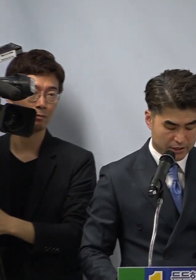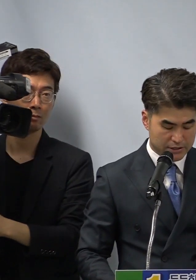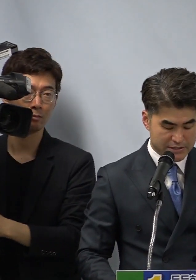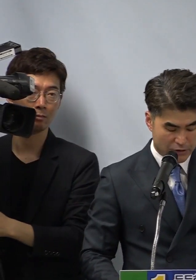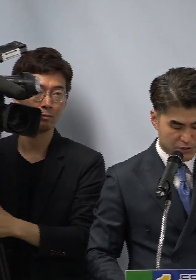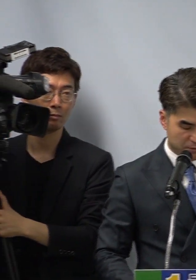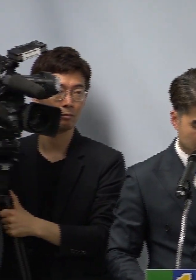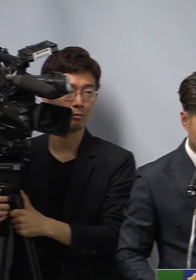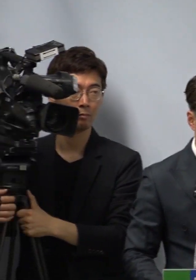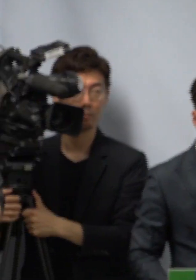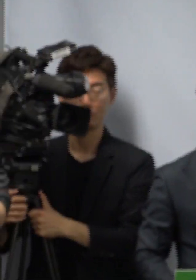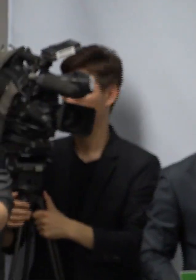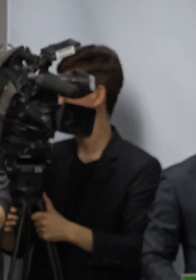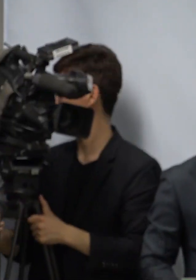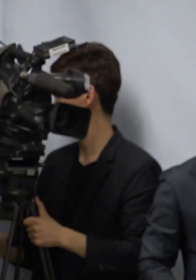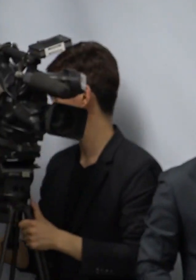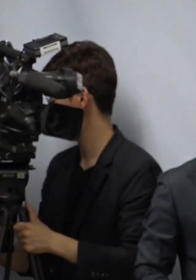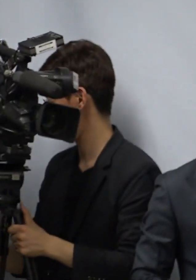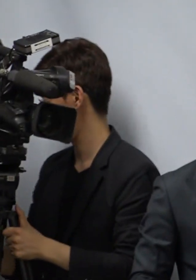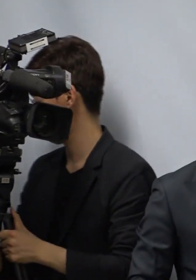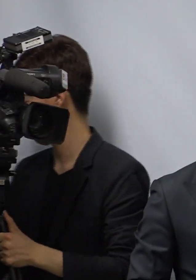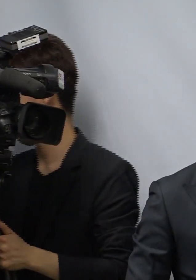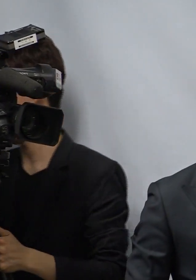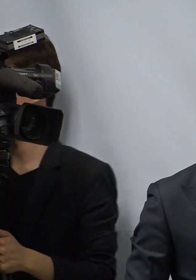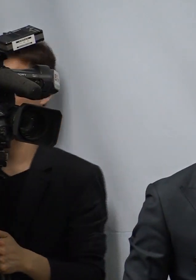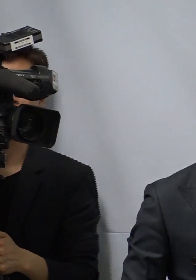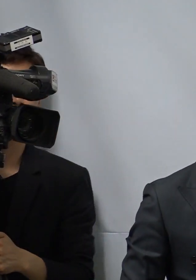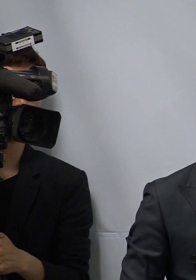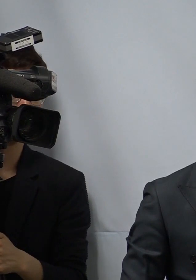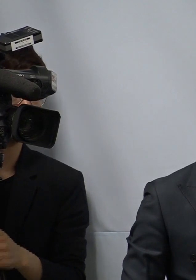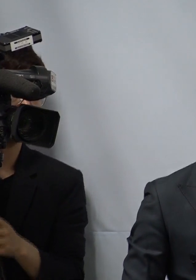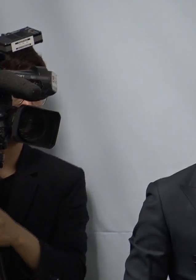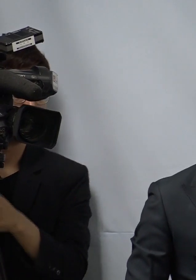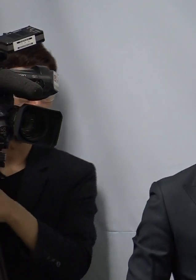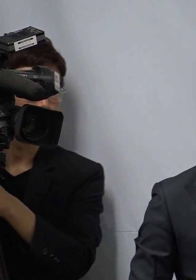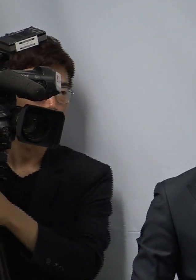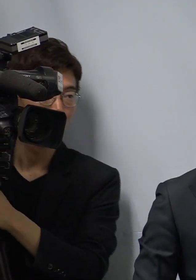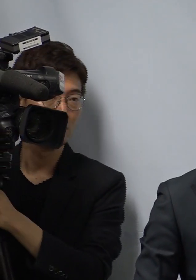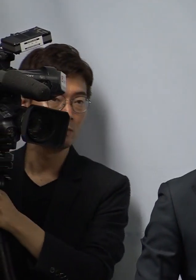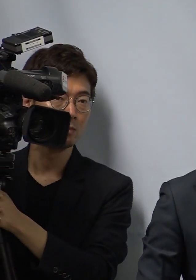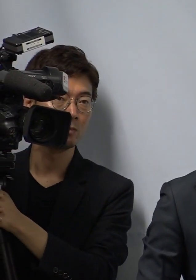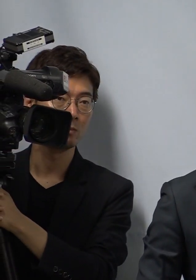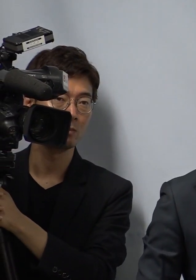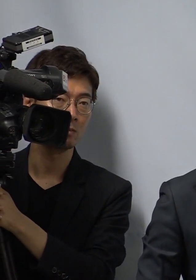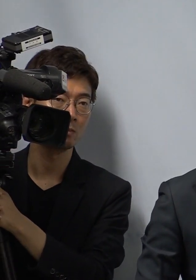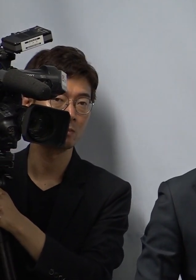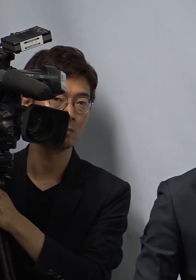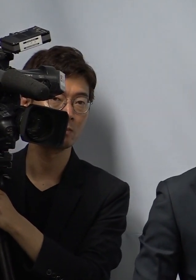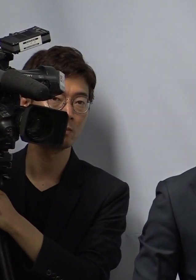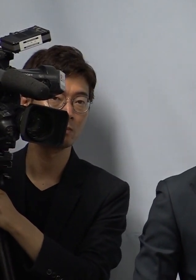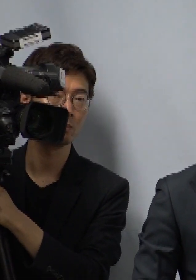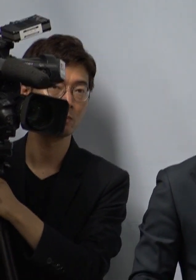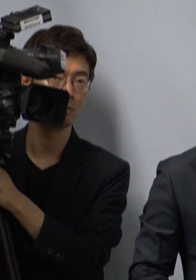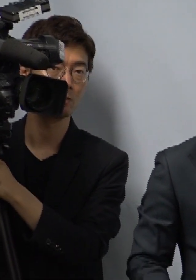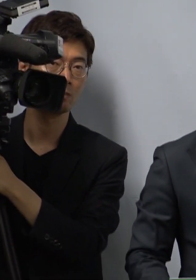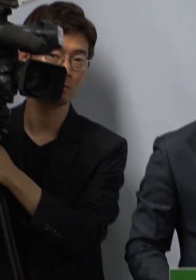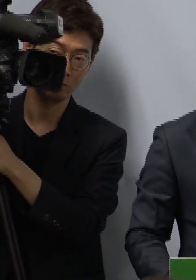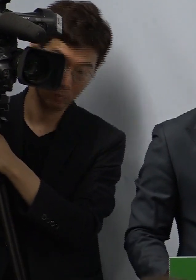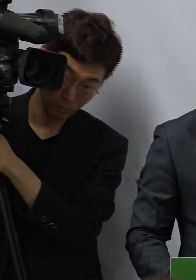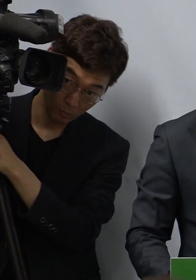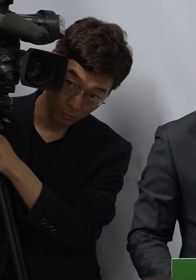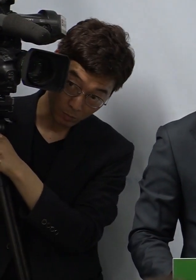외롭게 싸웠습니다. 김대중, 노무현, 문재인 대통령까지